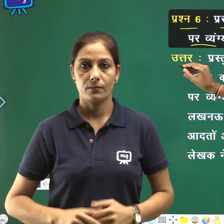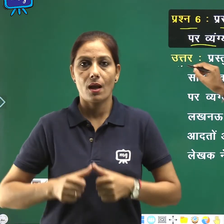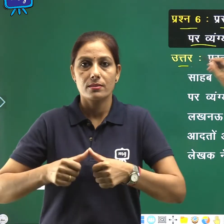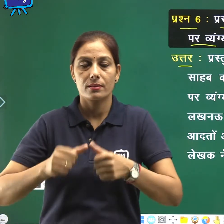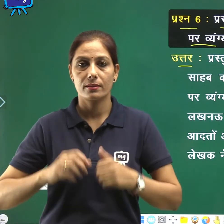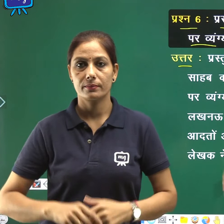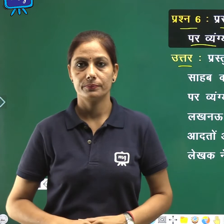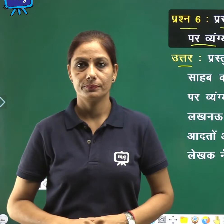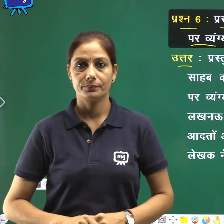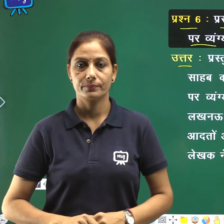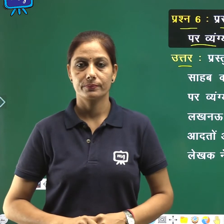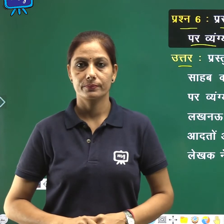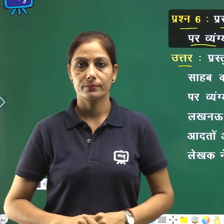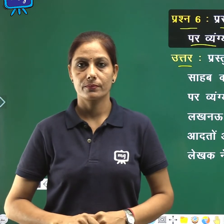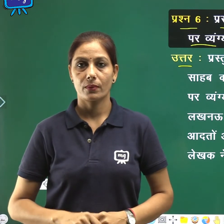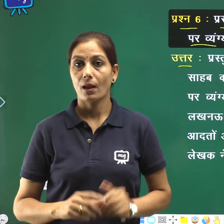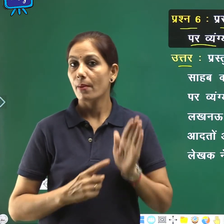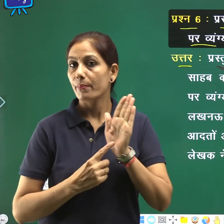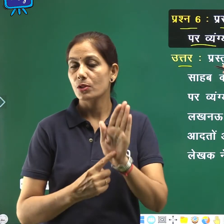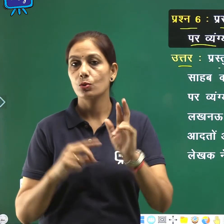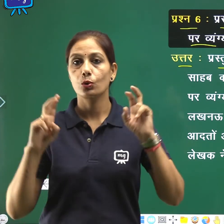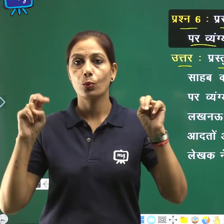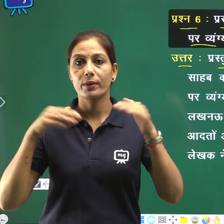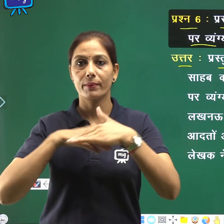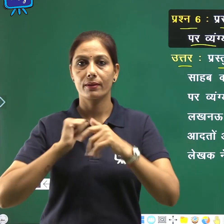उत्तर है, प्रस्तुत पाठ में